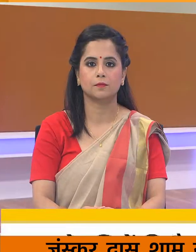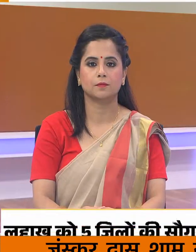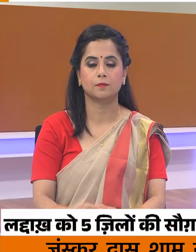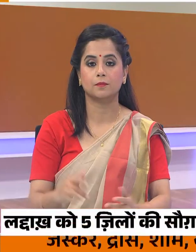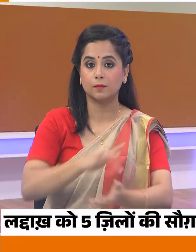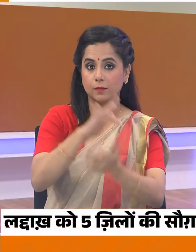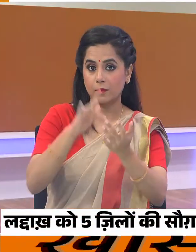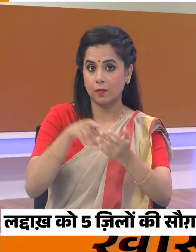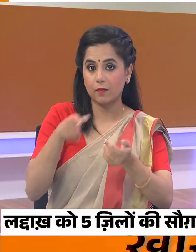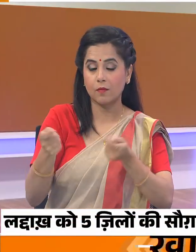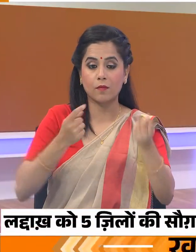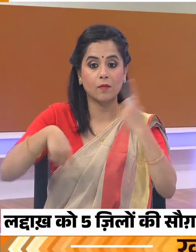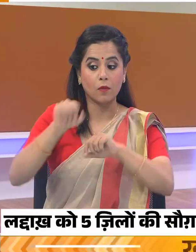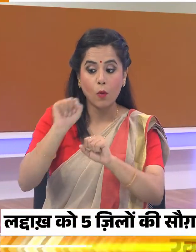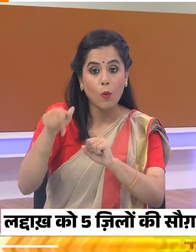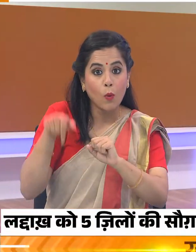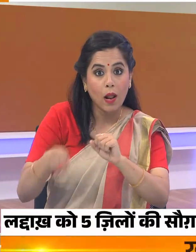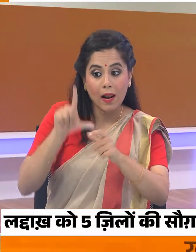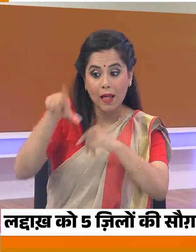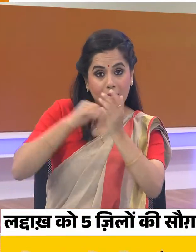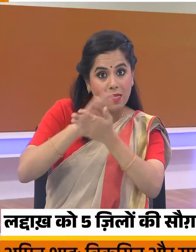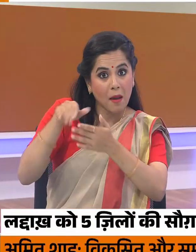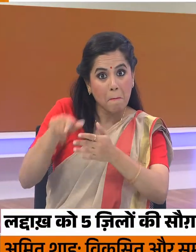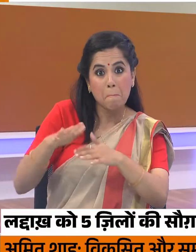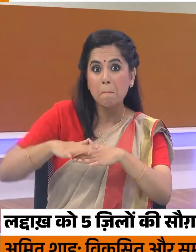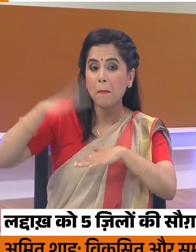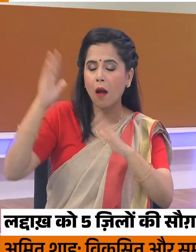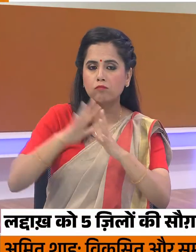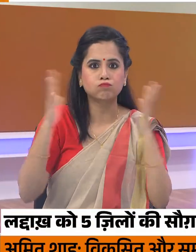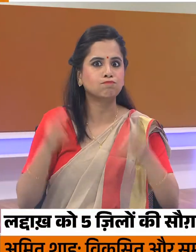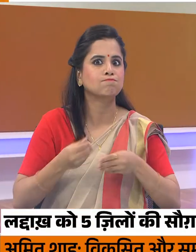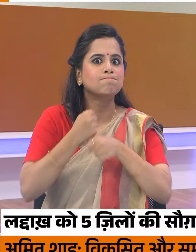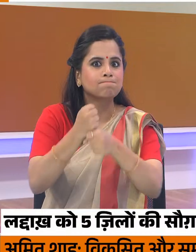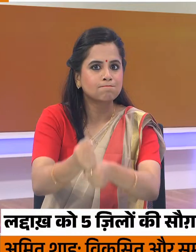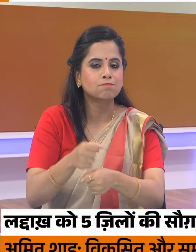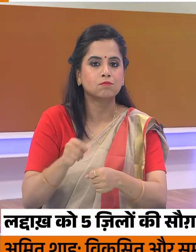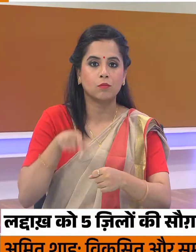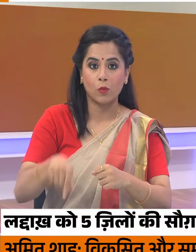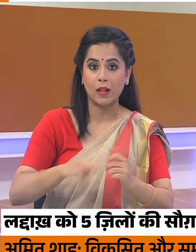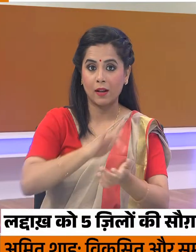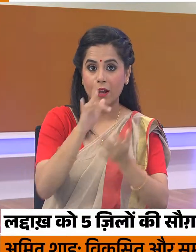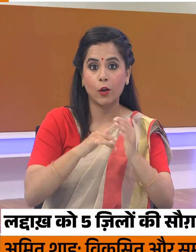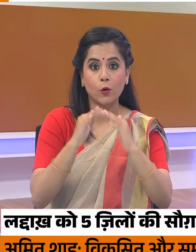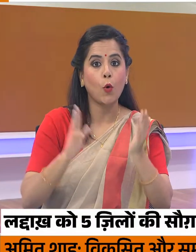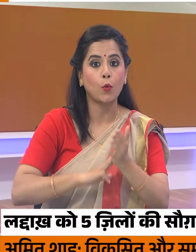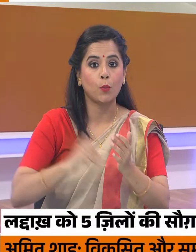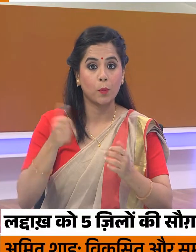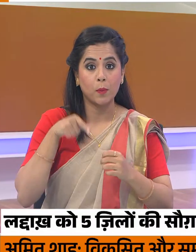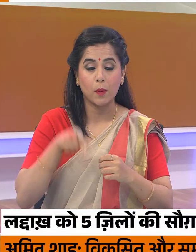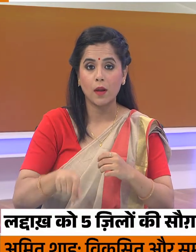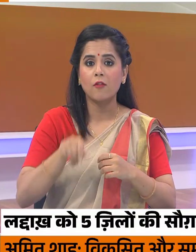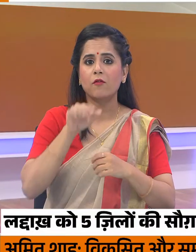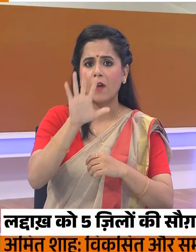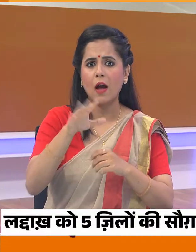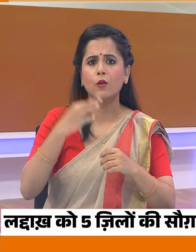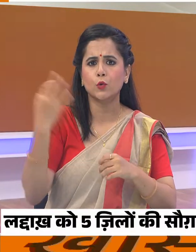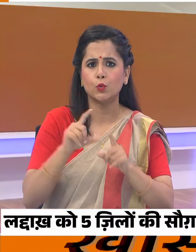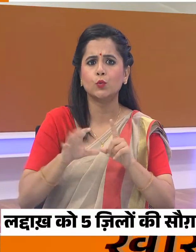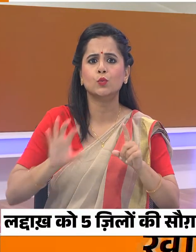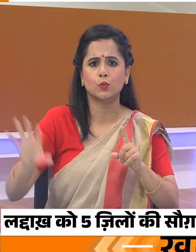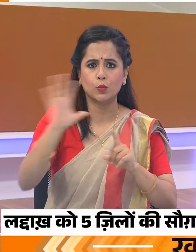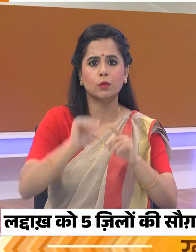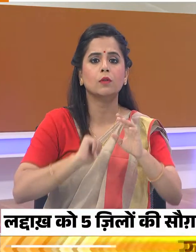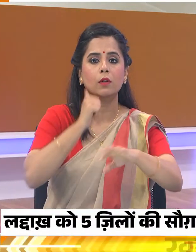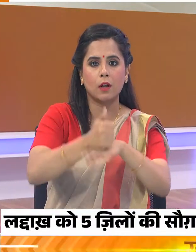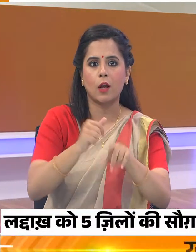केंद्र शासित प्रदेश लद्दाख को बड़ी सौगात। केंद्रीय गृह मंत्रालय ने की 5 नए जिलों की